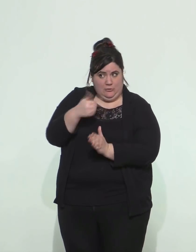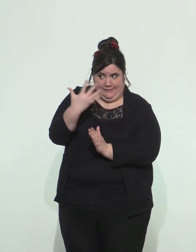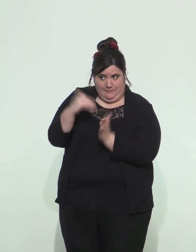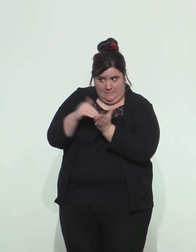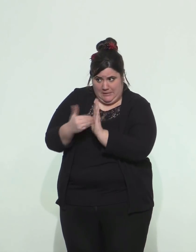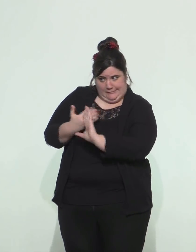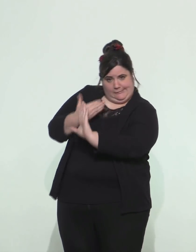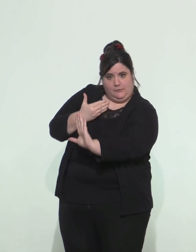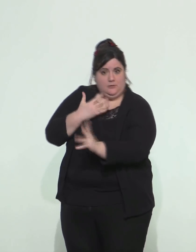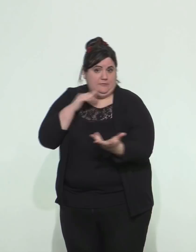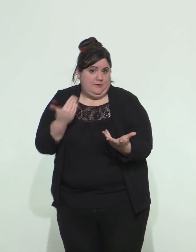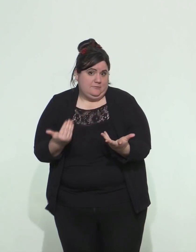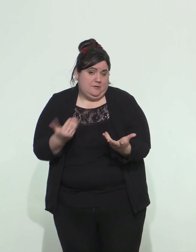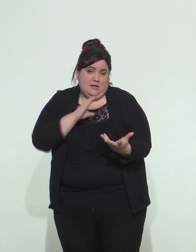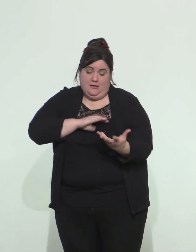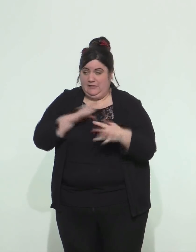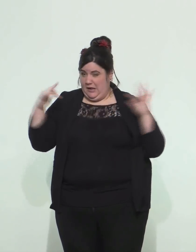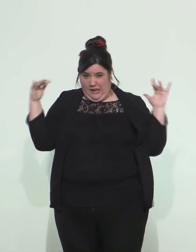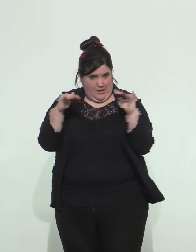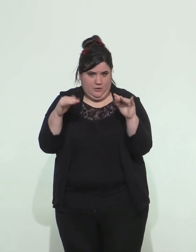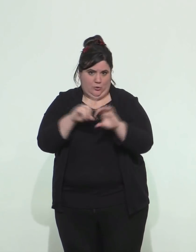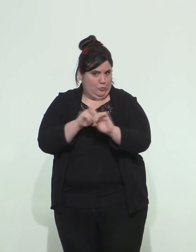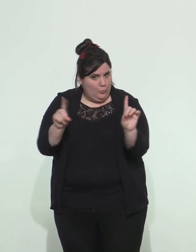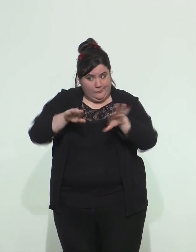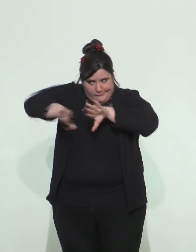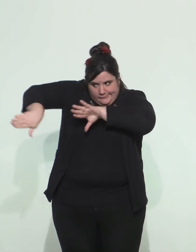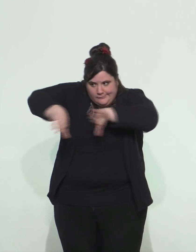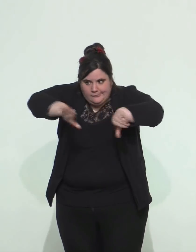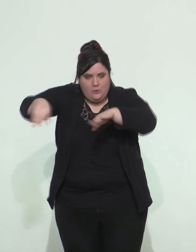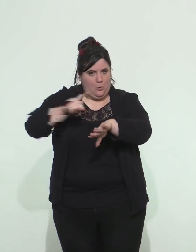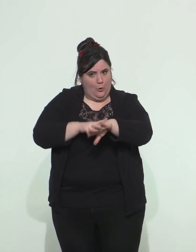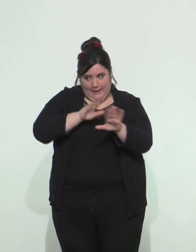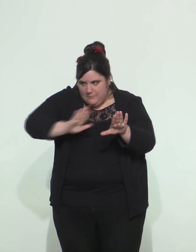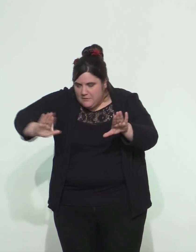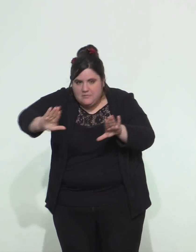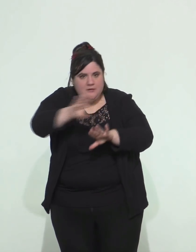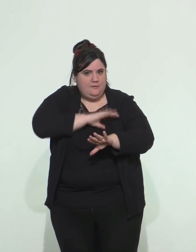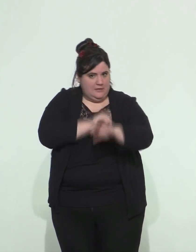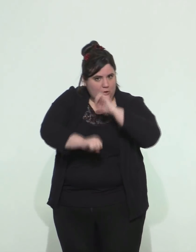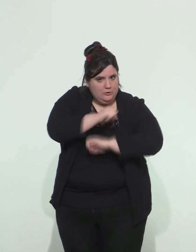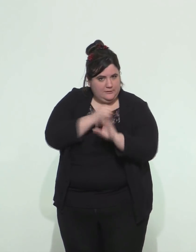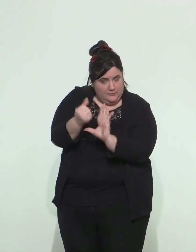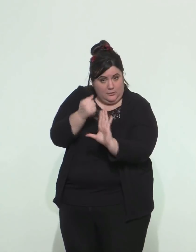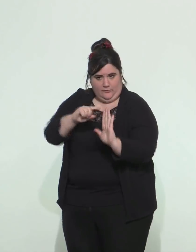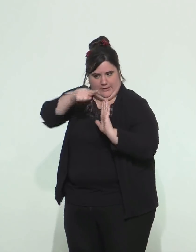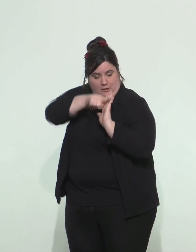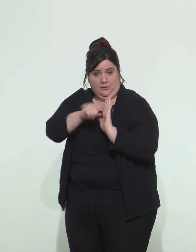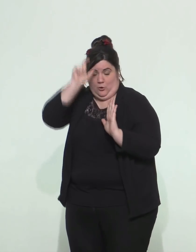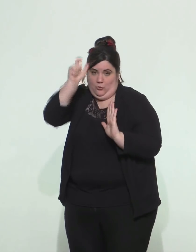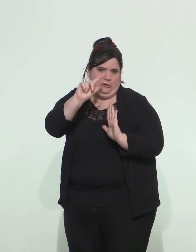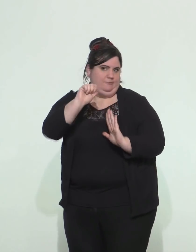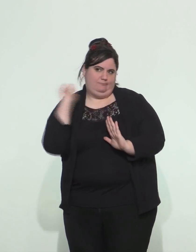mesures de freination du trafic, de tenir compte effectivement dans l'intérêt de tous du respect de ces consignes qui sont des consignes de bon